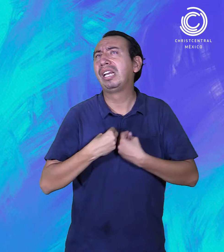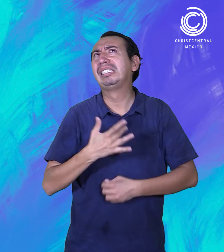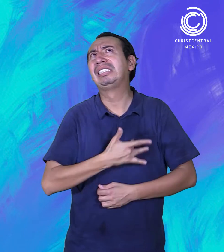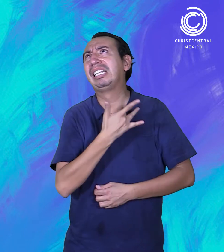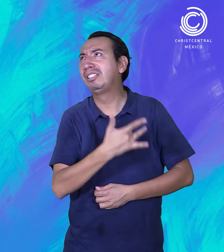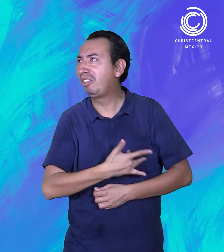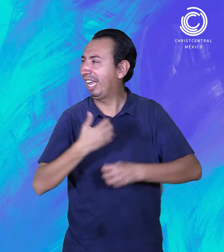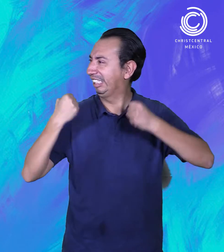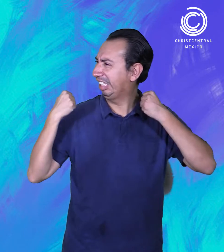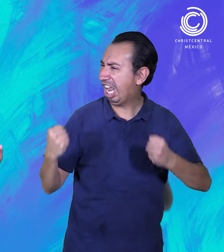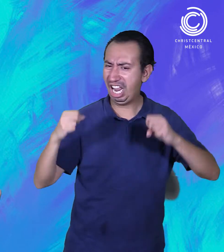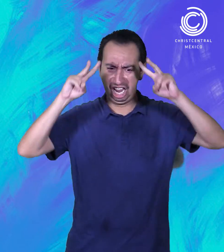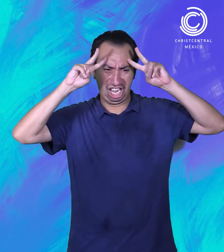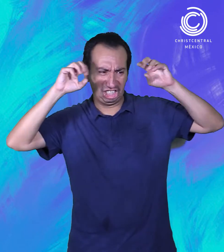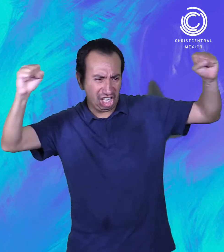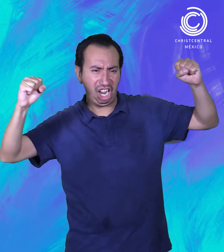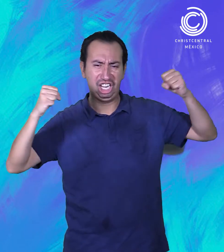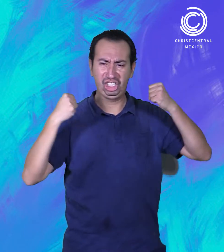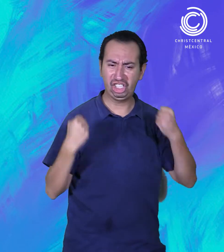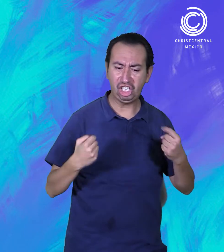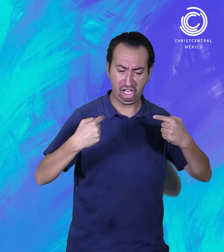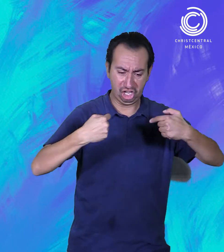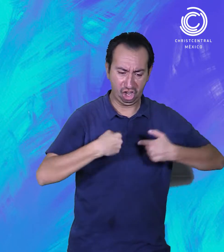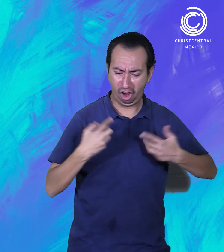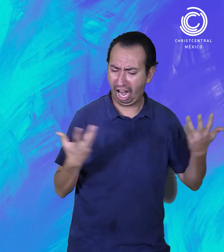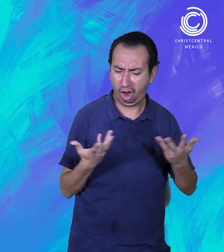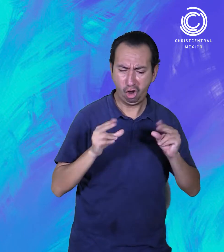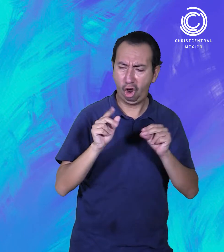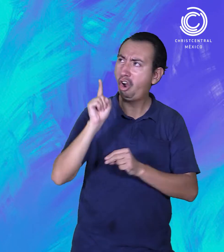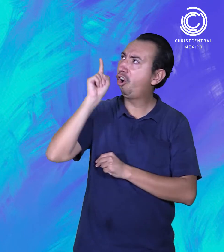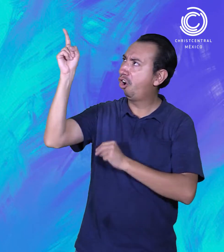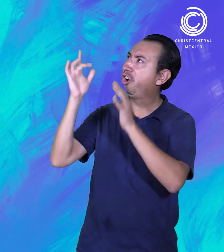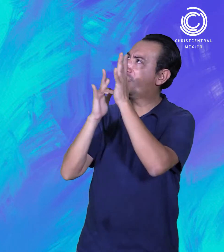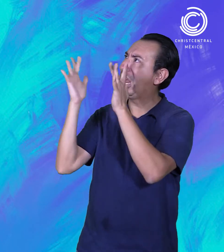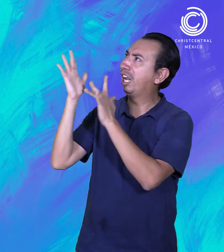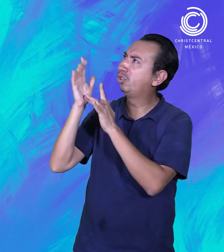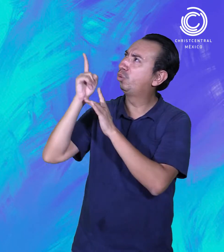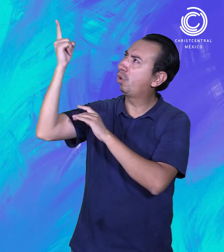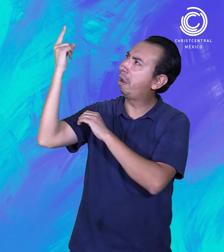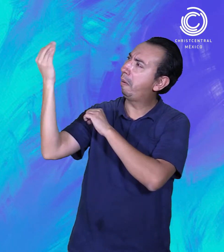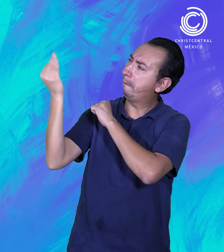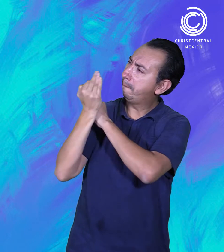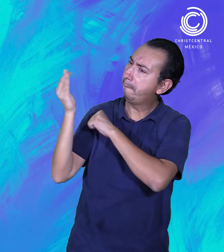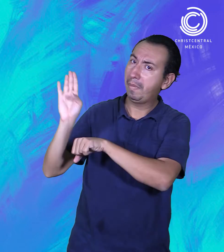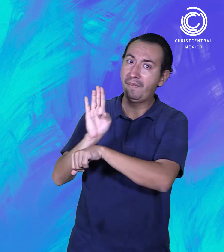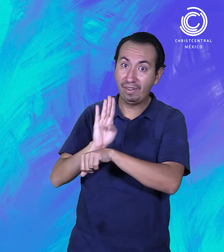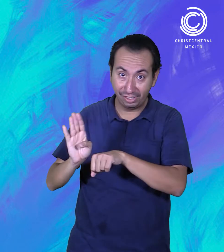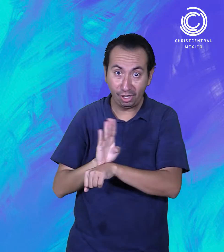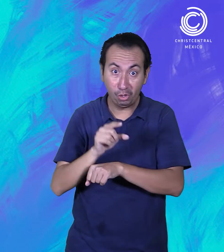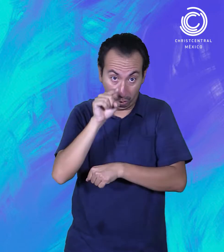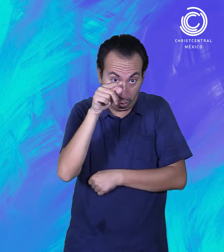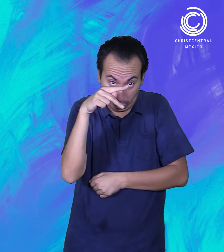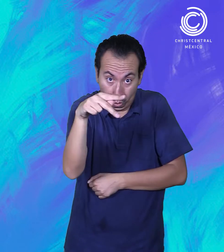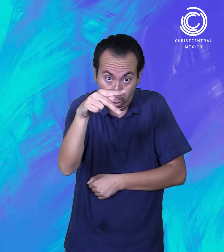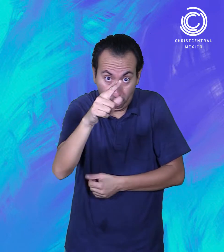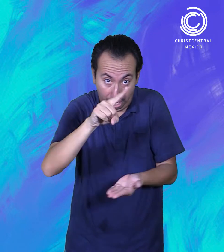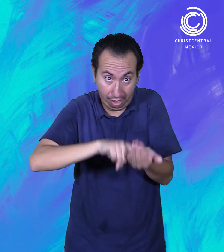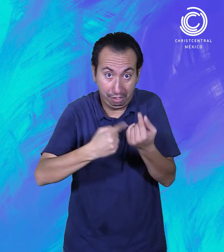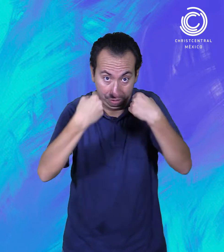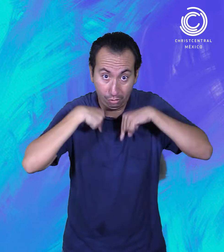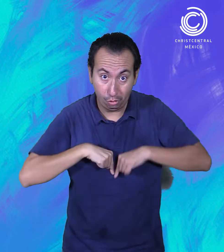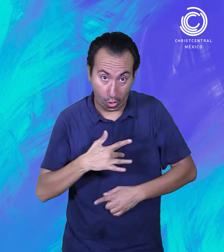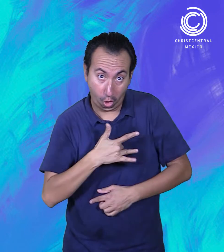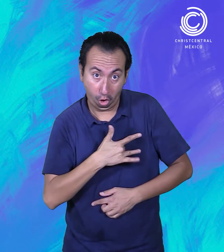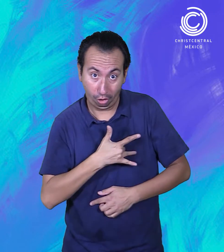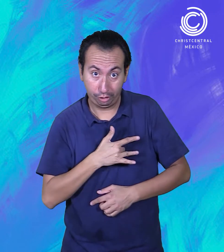sentido victorioso, no por lo que tú haces, sino por lo que Cristo ha hecho en nuestro favor, si esa es una convicción tuya en